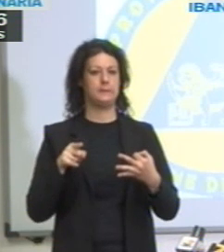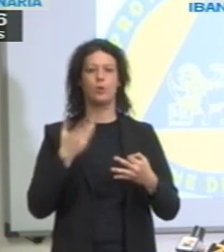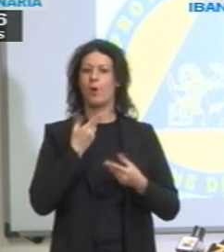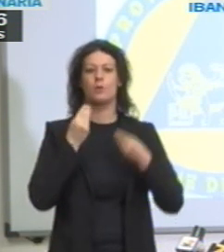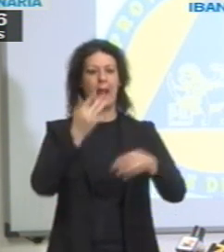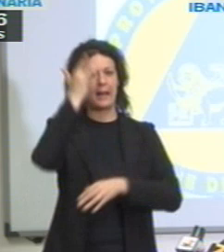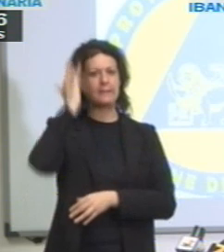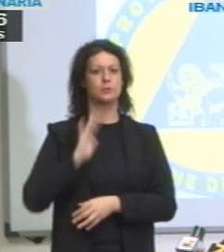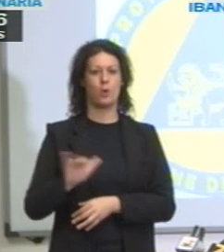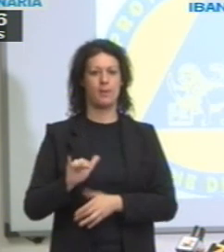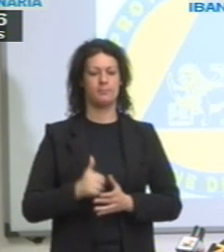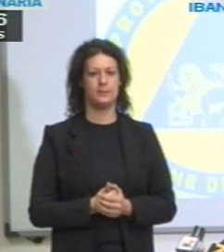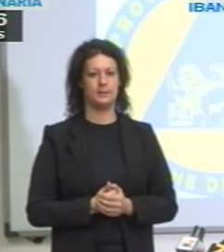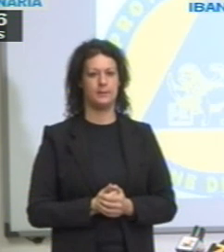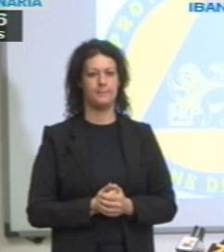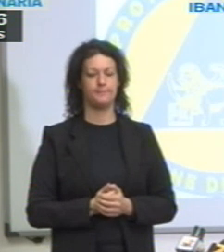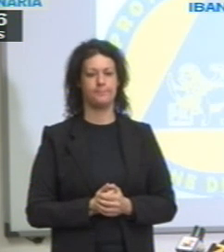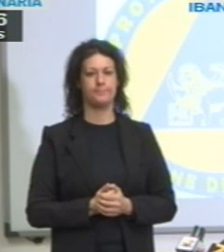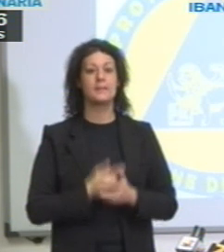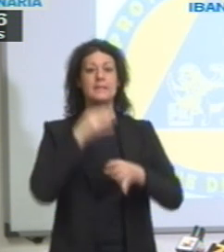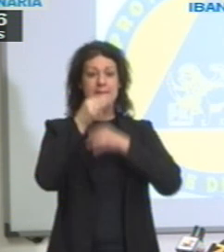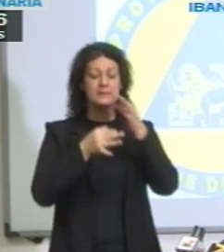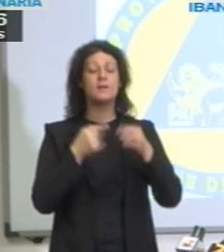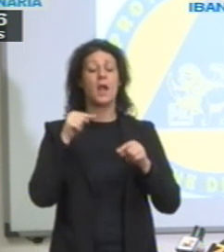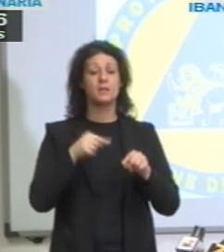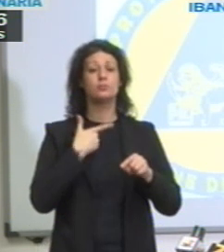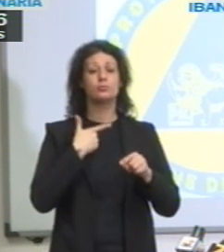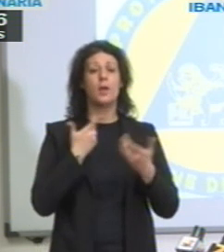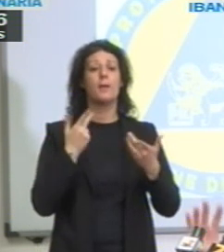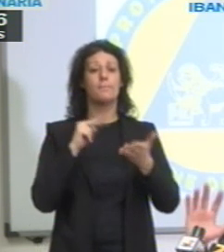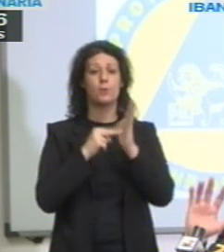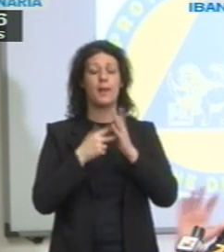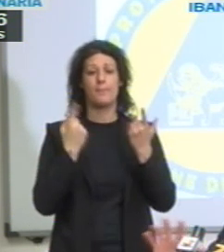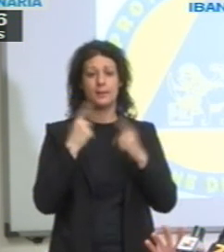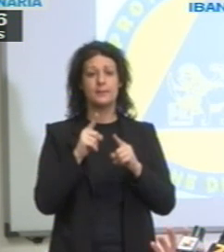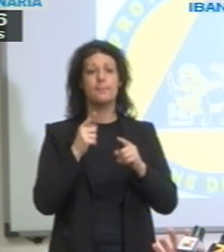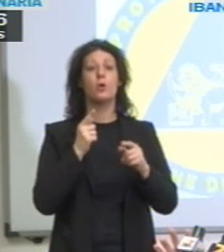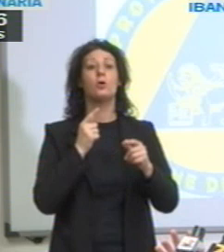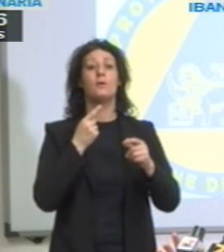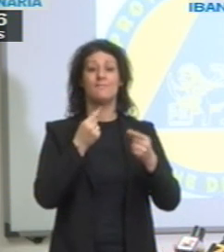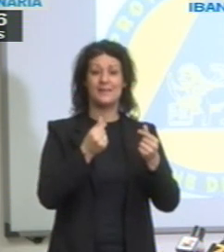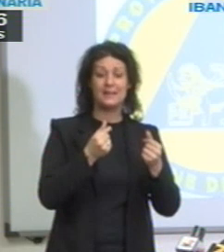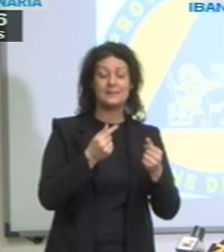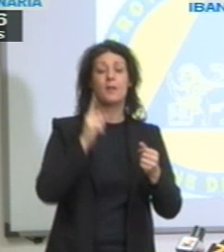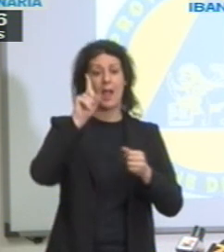Quindi il limite oggi non è solo di natura finanziaria, ma è anche di natura sanitaria.